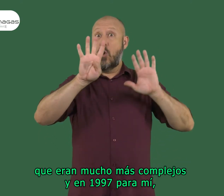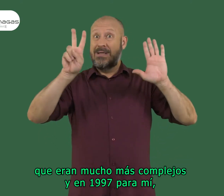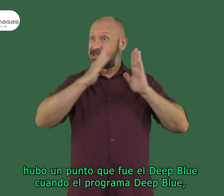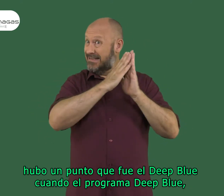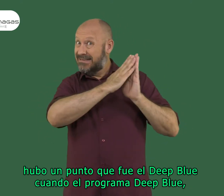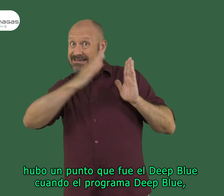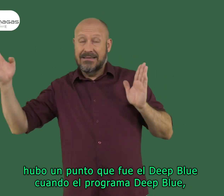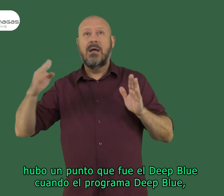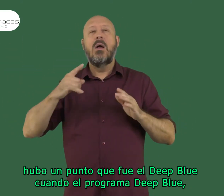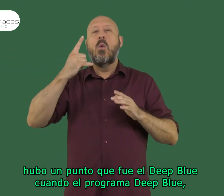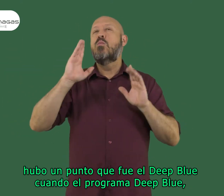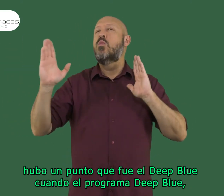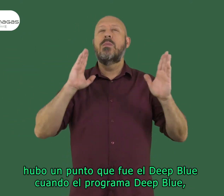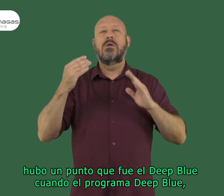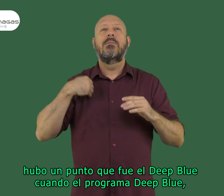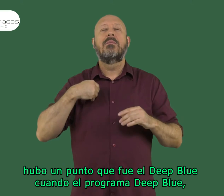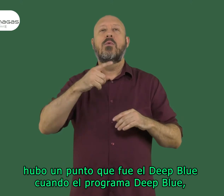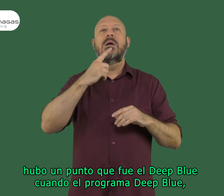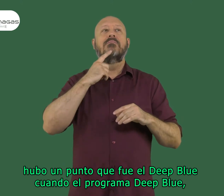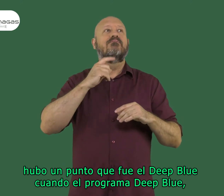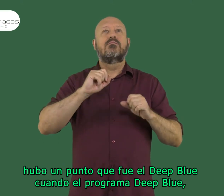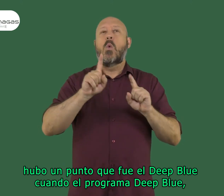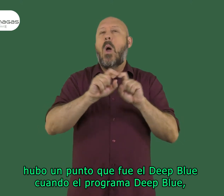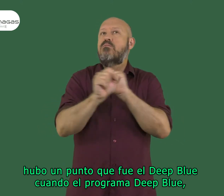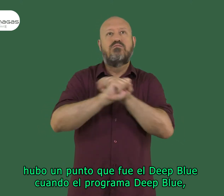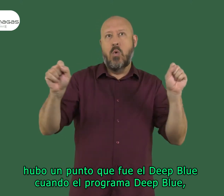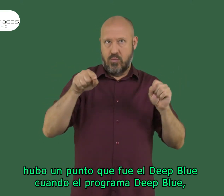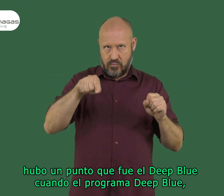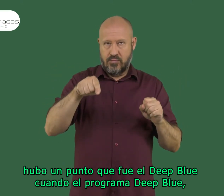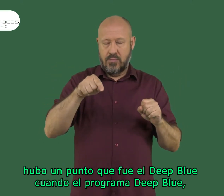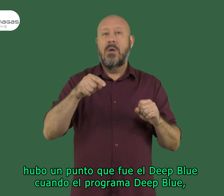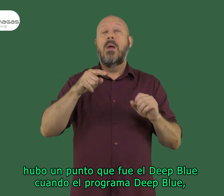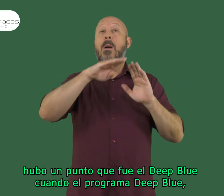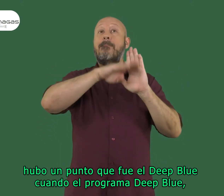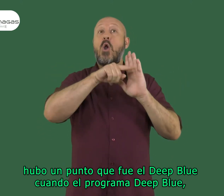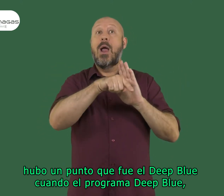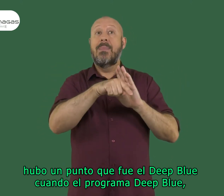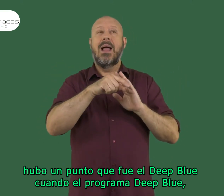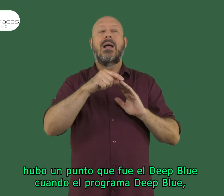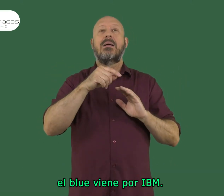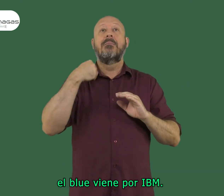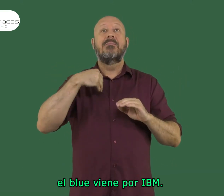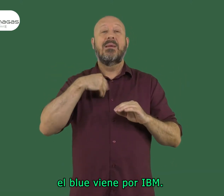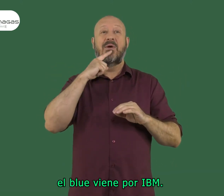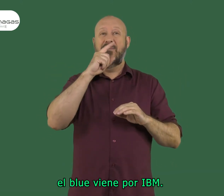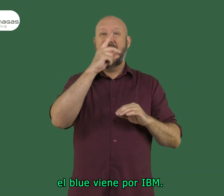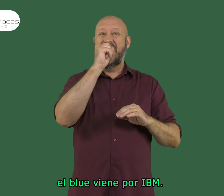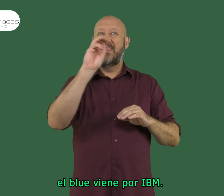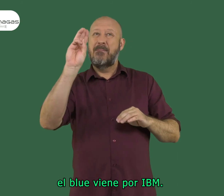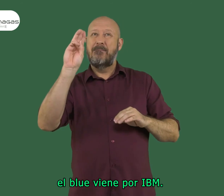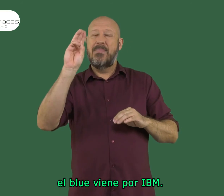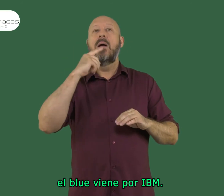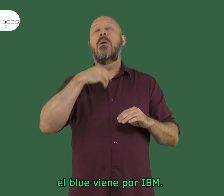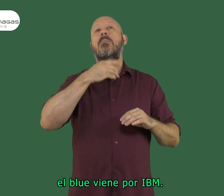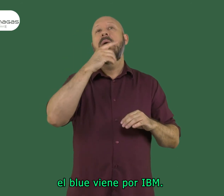mí hubo un hito que fue el Deep Blue, que fue cuando el programa Deep Blue, que viene de Deep, o sea